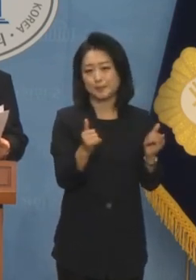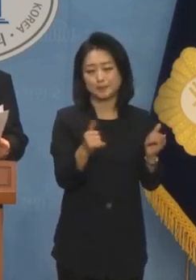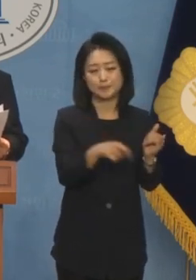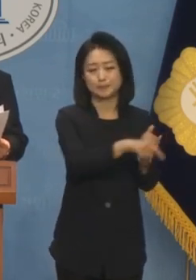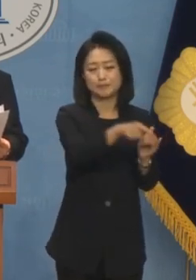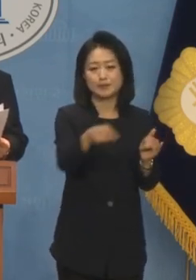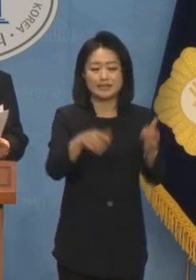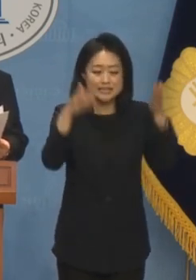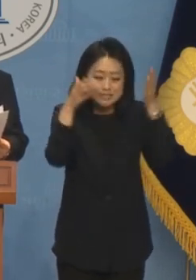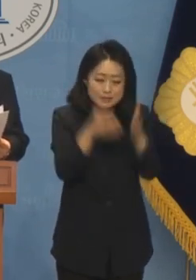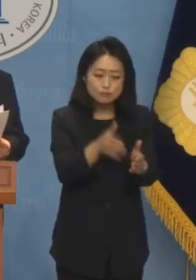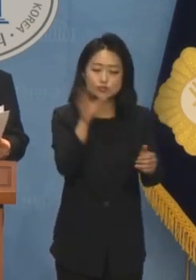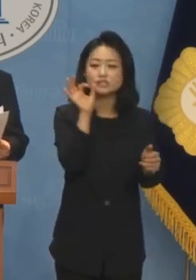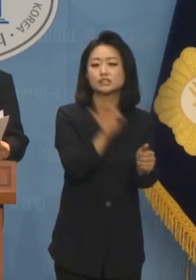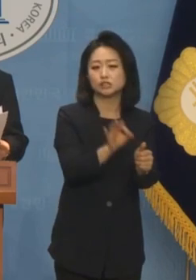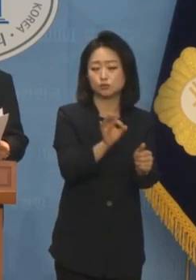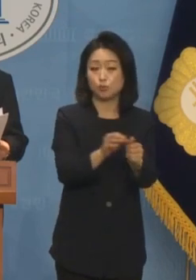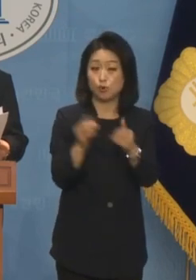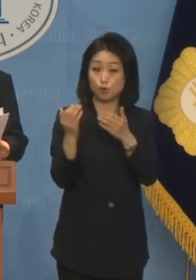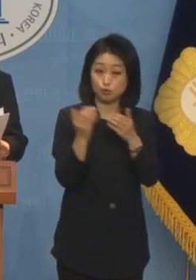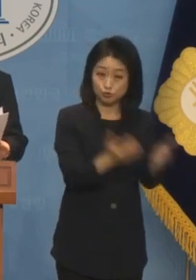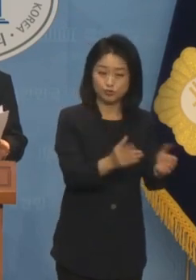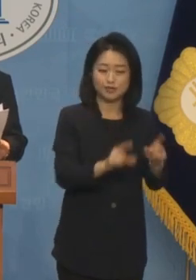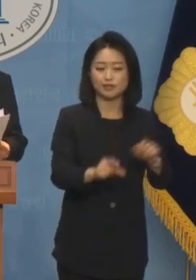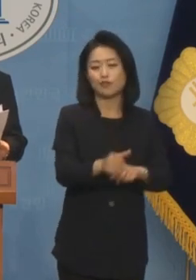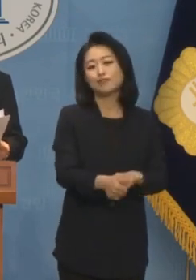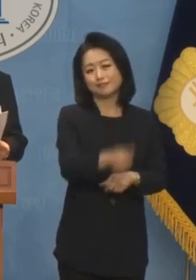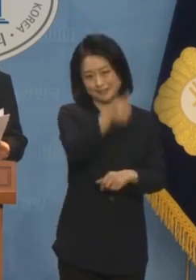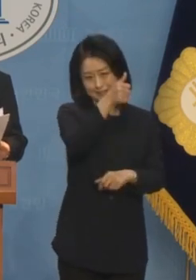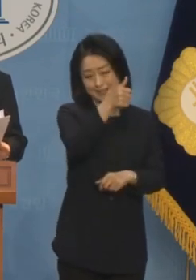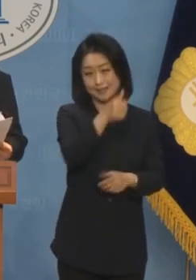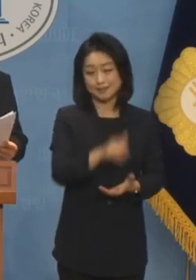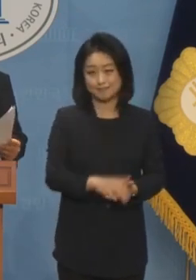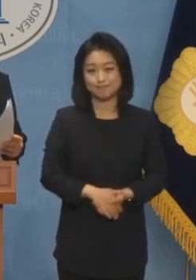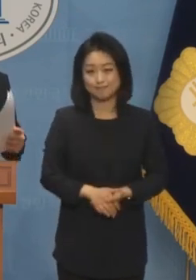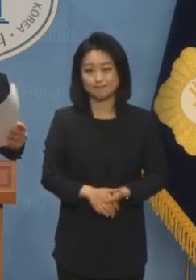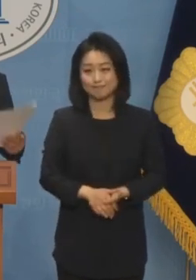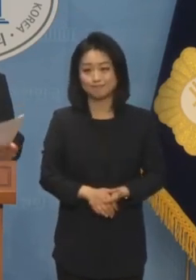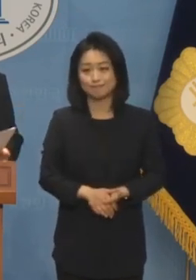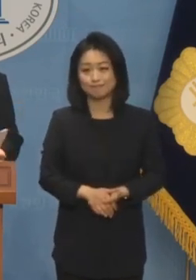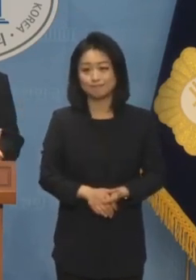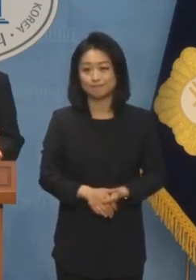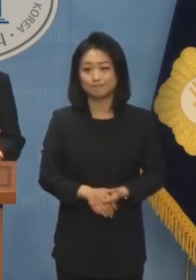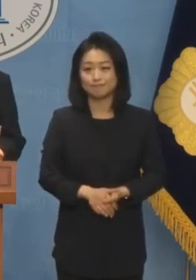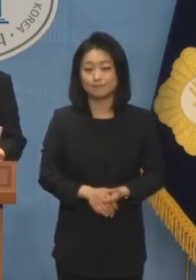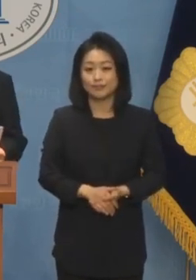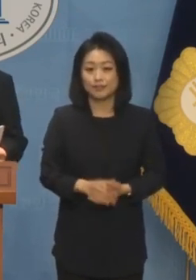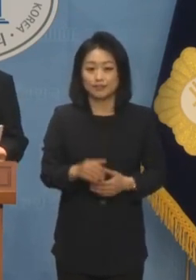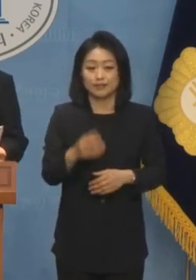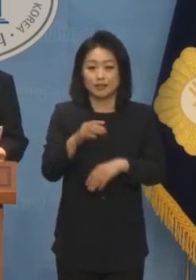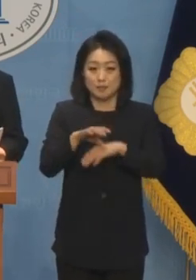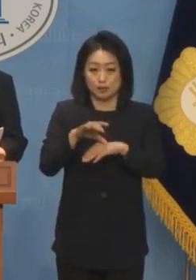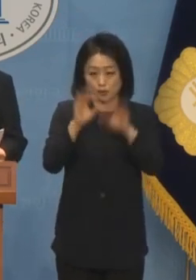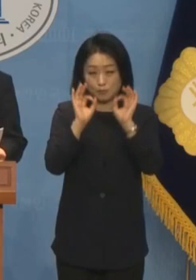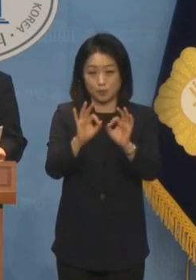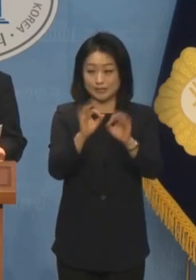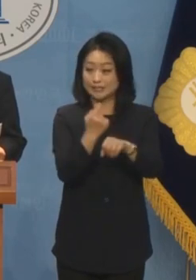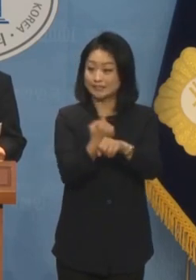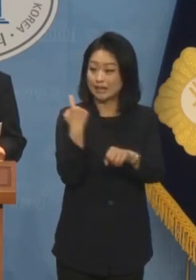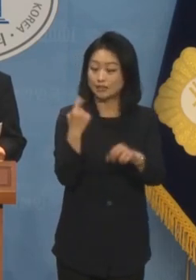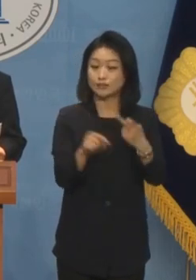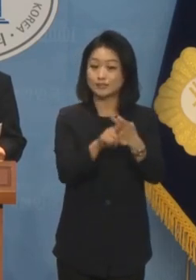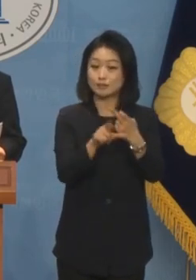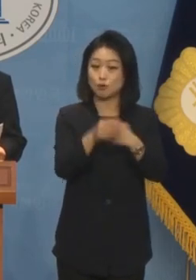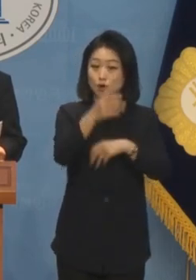대한 집중적인 지원책이 우선되어야 마땅할 것입니다. 언론 보도에 따르면 작년